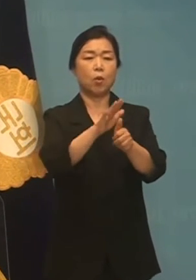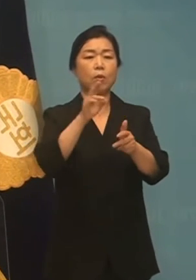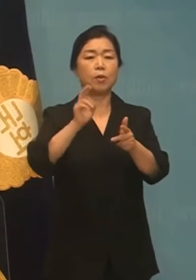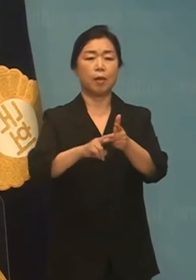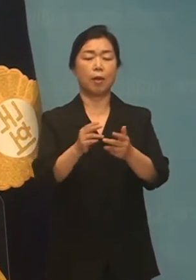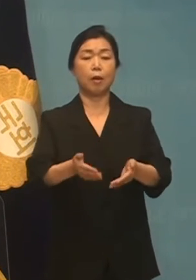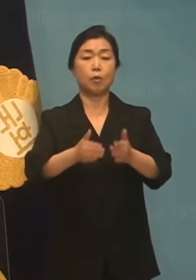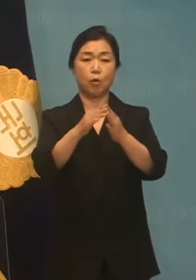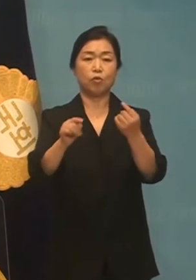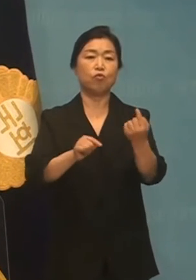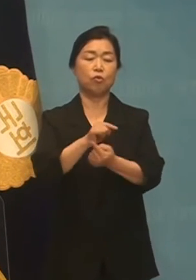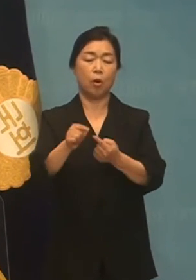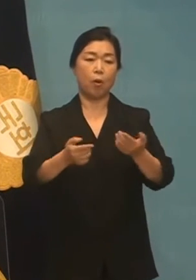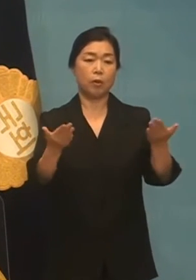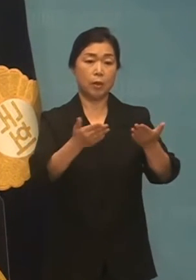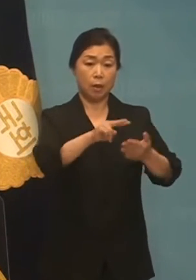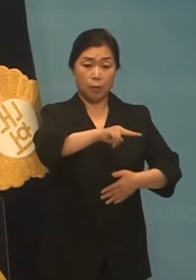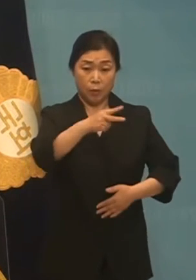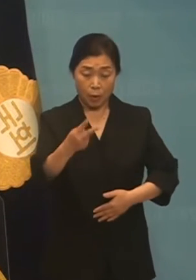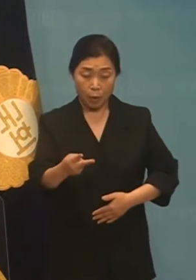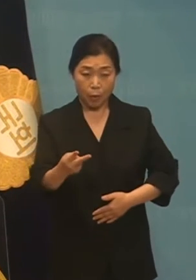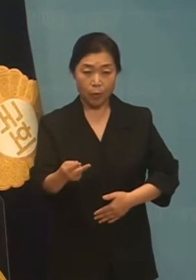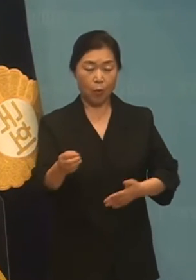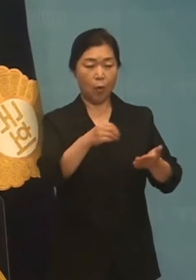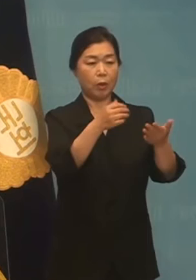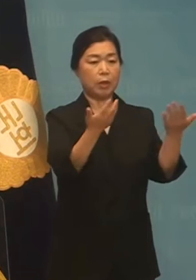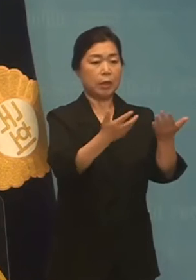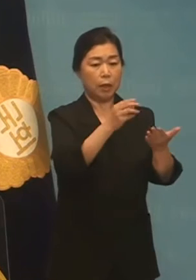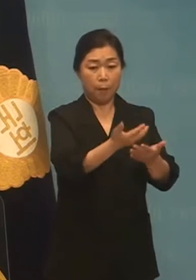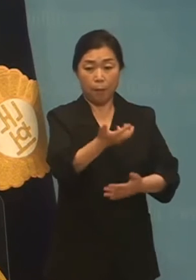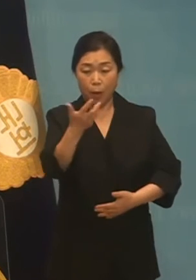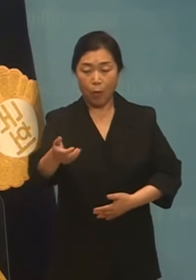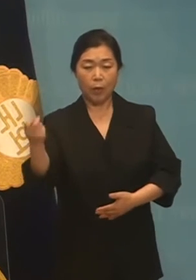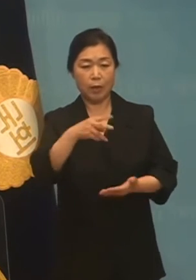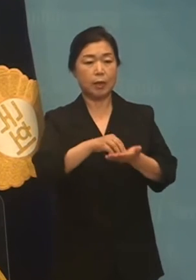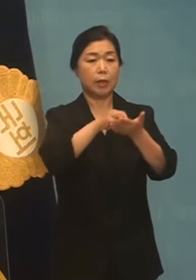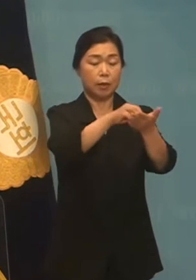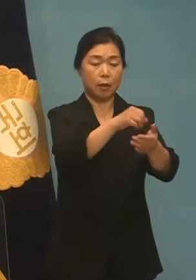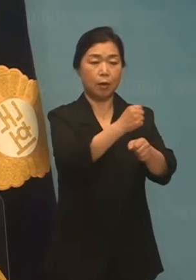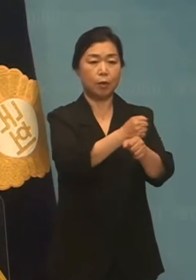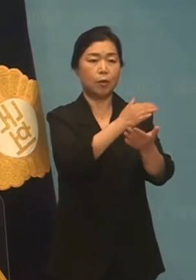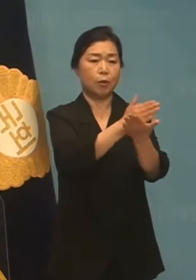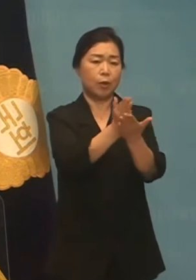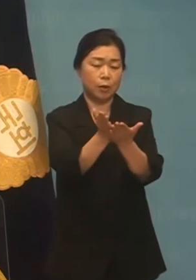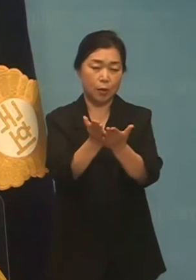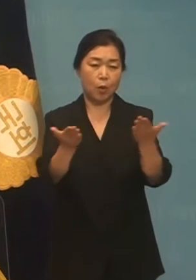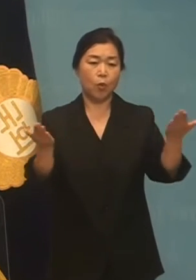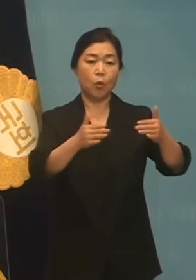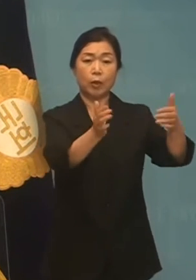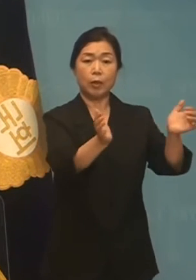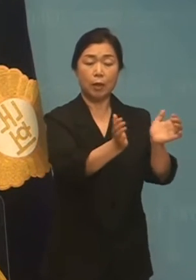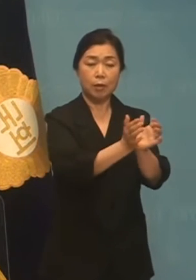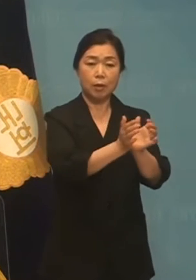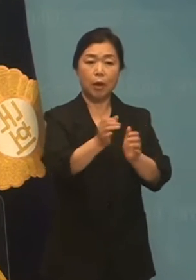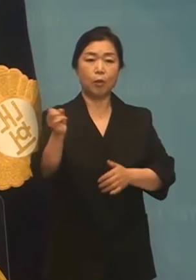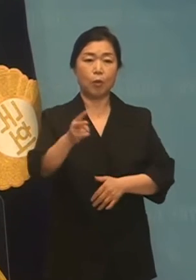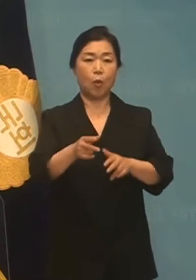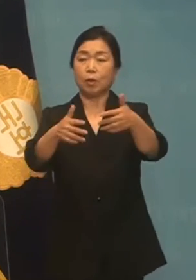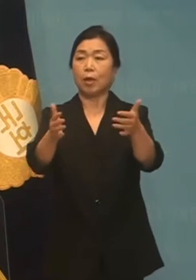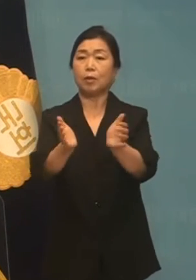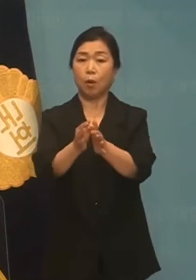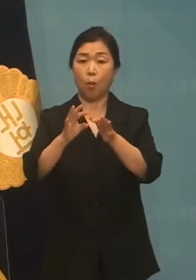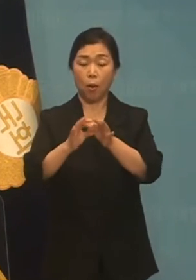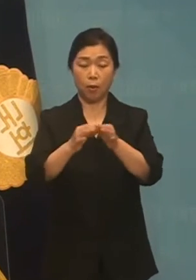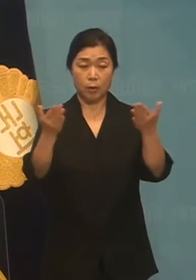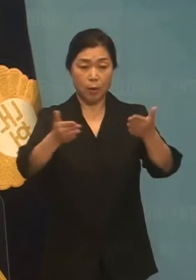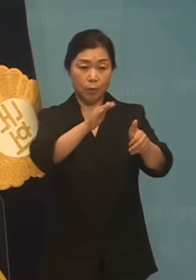설치 운영, 직무 전환, 전직 재취업 등 노동 전환 지원 사업 실시 등 노동 단체나 지원 사업자 단체의